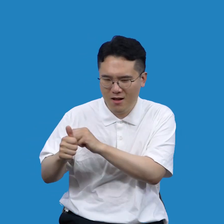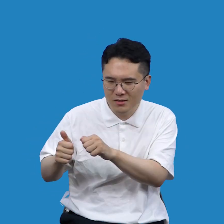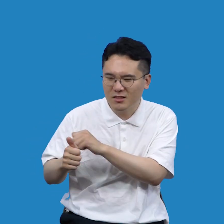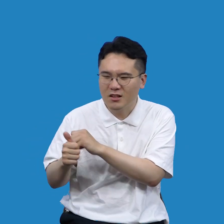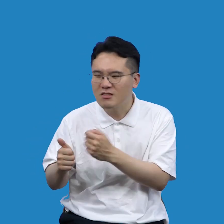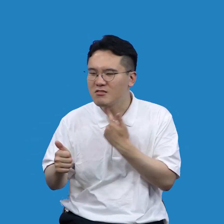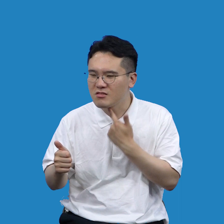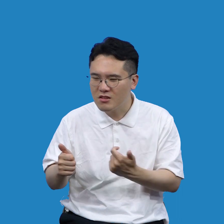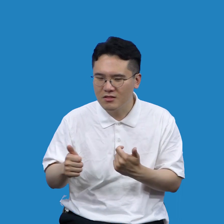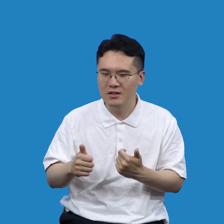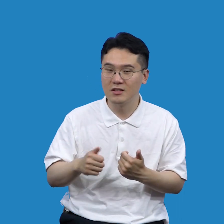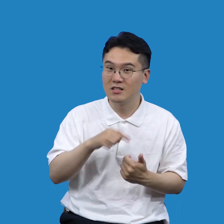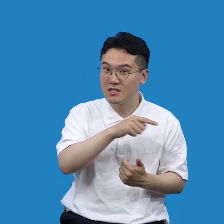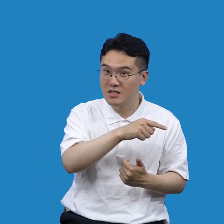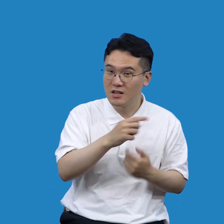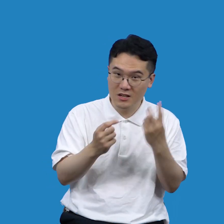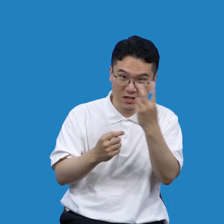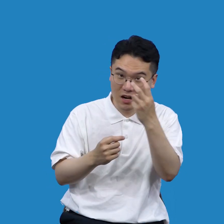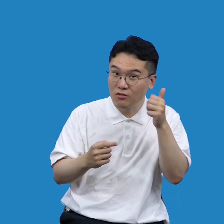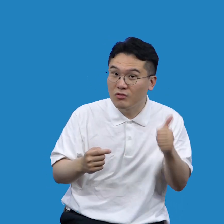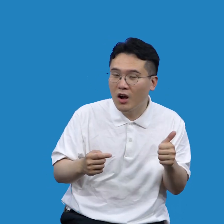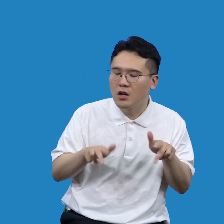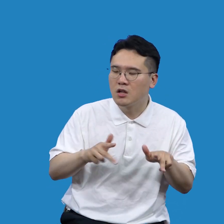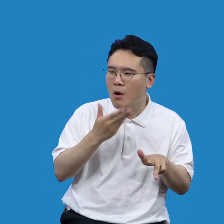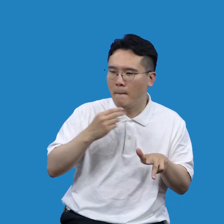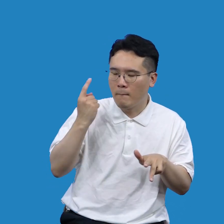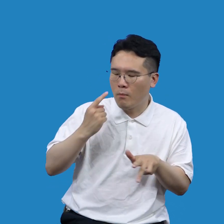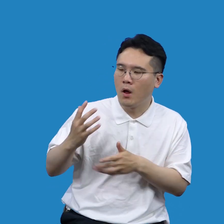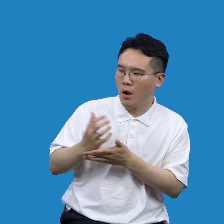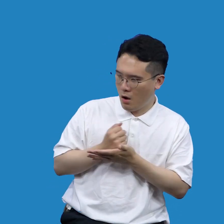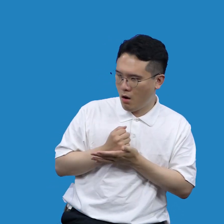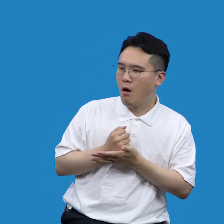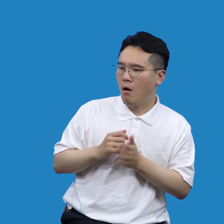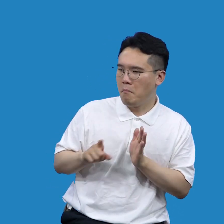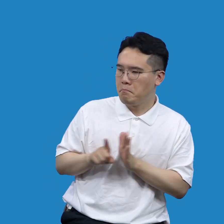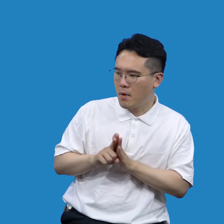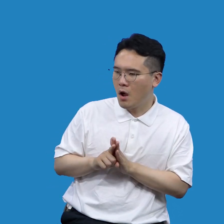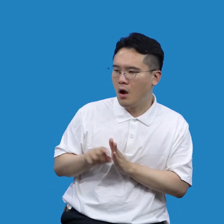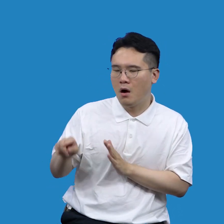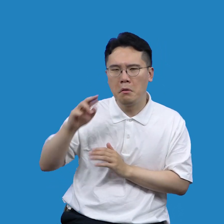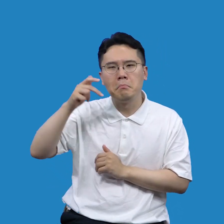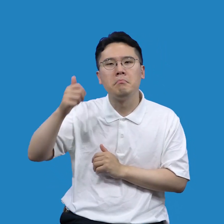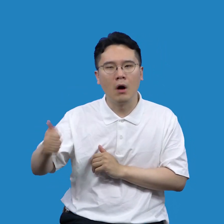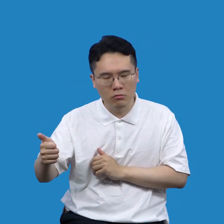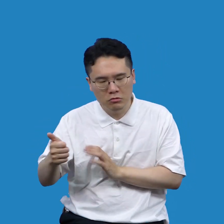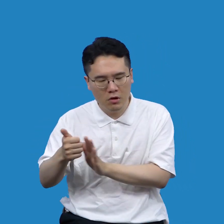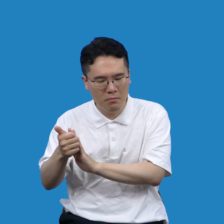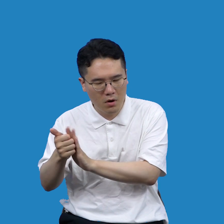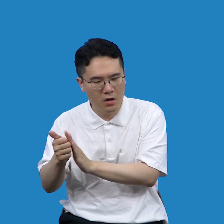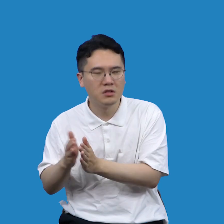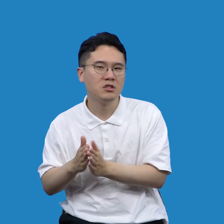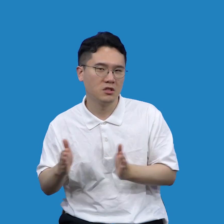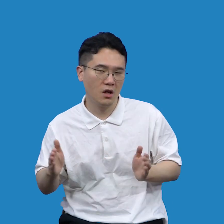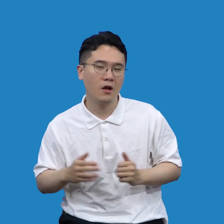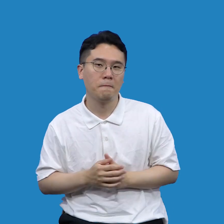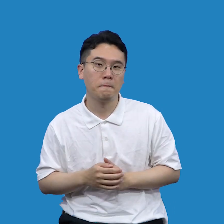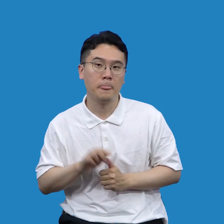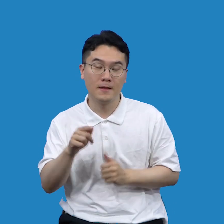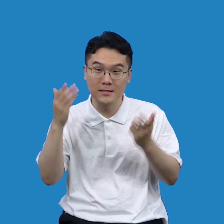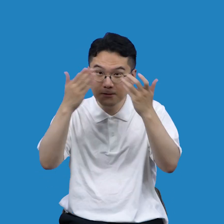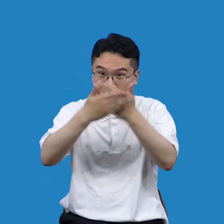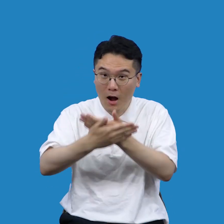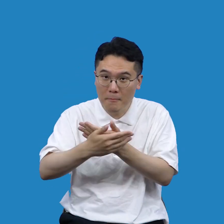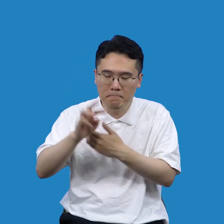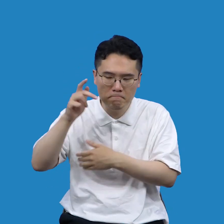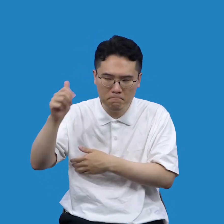오르만지며 상처를 씻기 시작합니다. 그리고 그 밤 바울을 자기 집에 초청해서